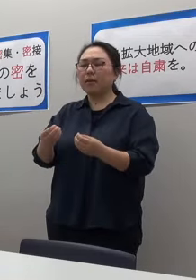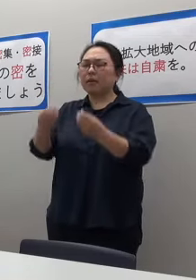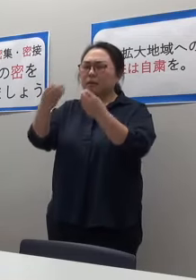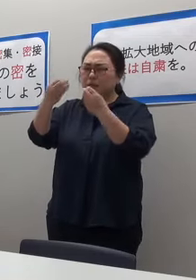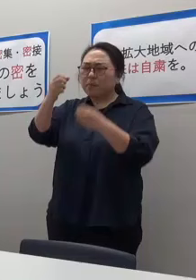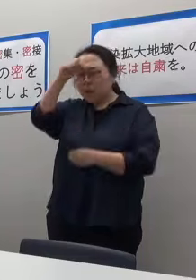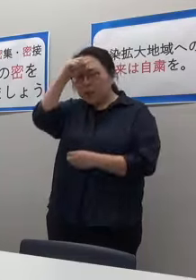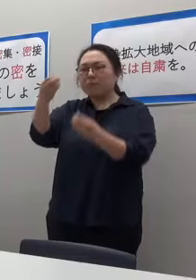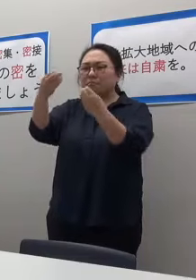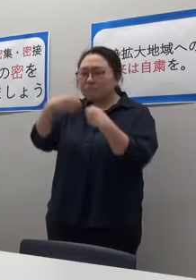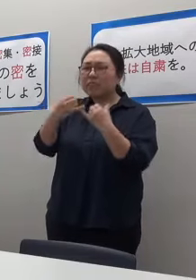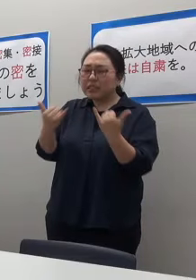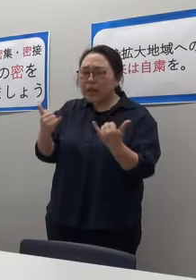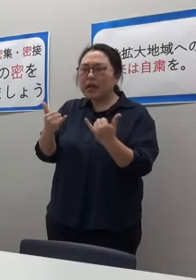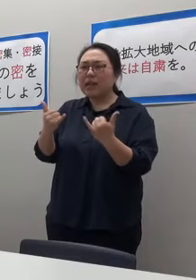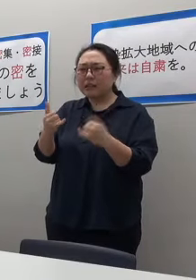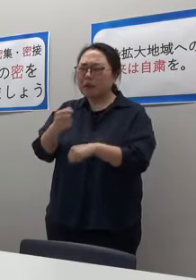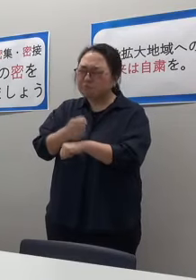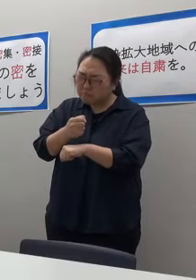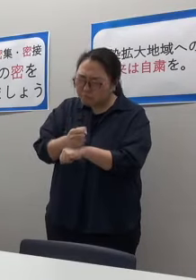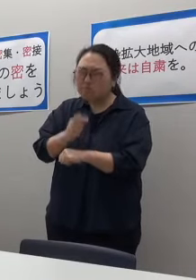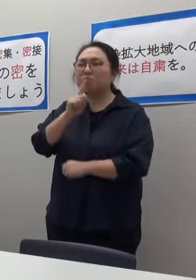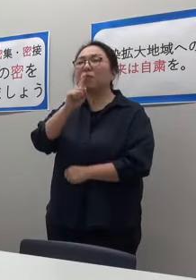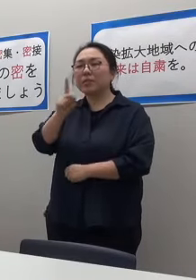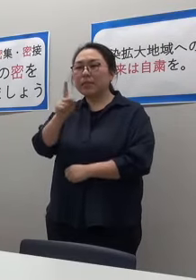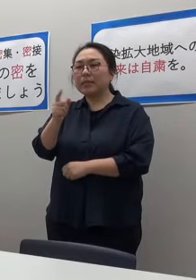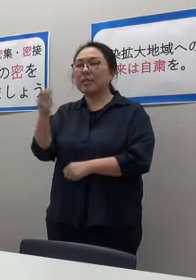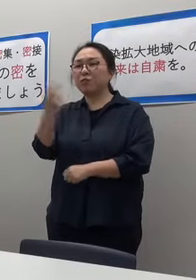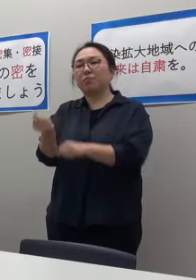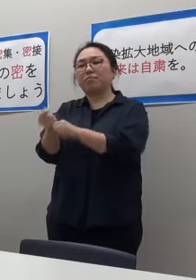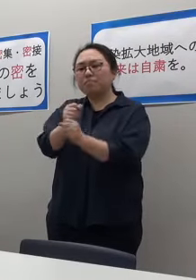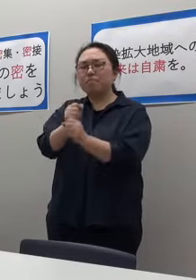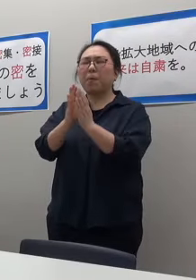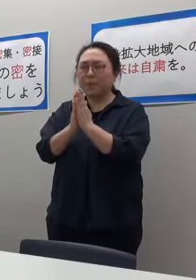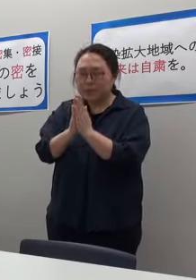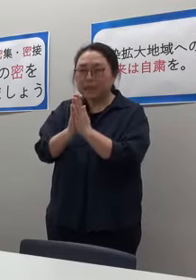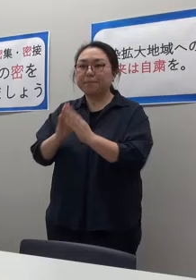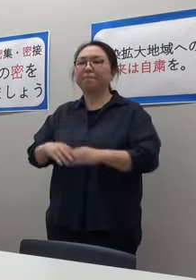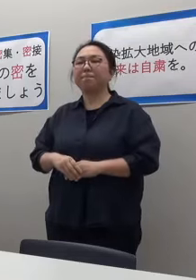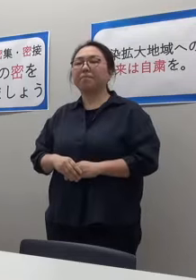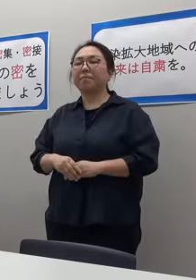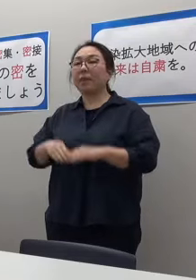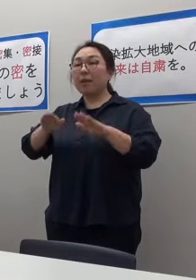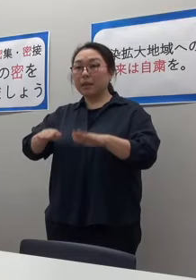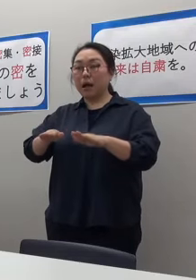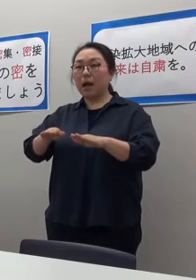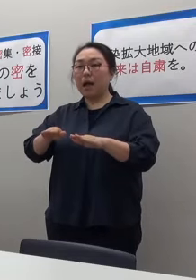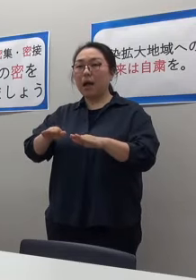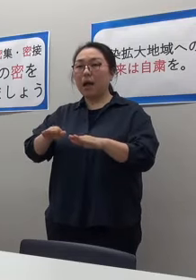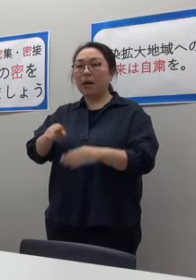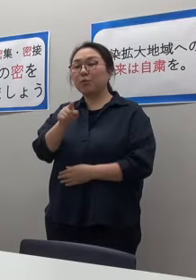申し上げますとともに、一日も早い回復をお祈りいたします。現在それぞれの患者